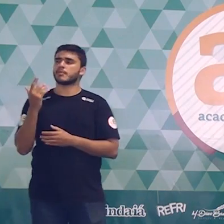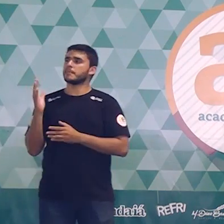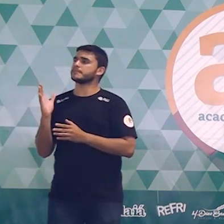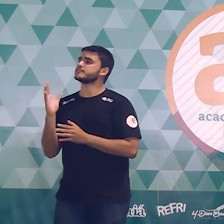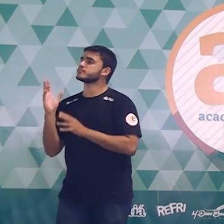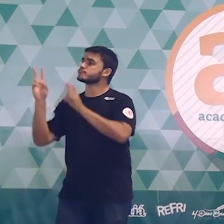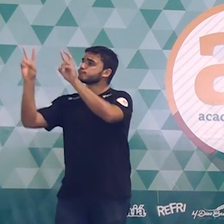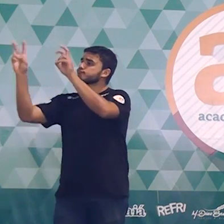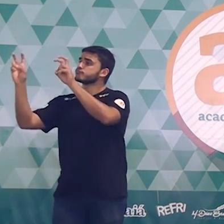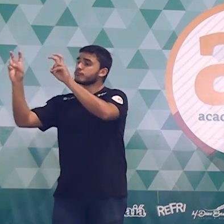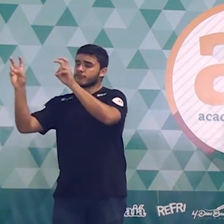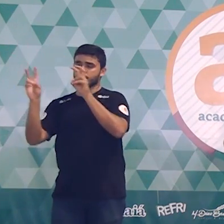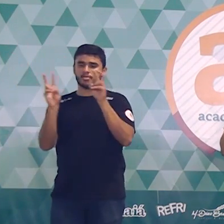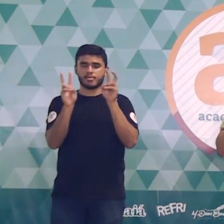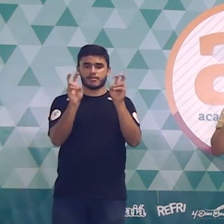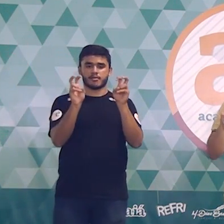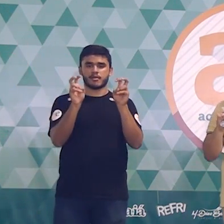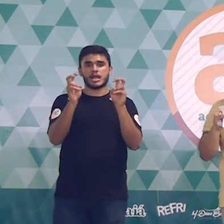Kant, escreve.